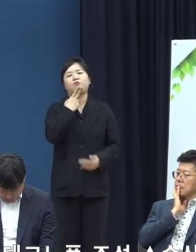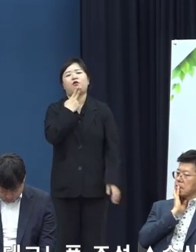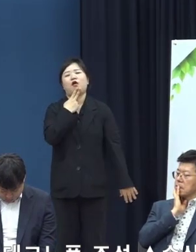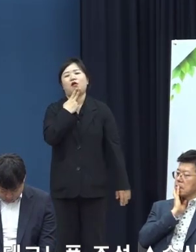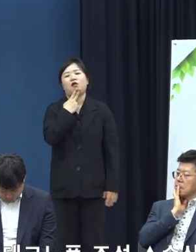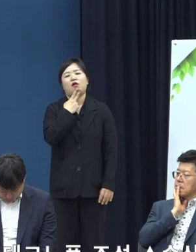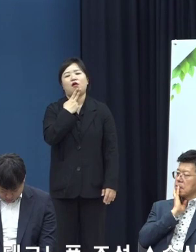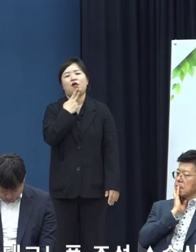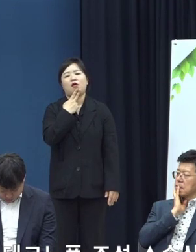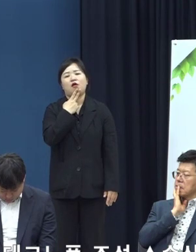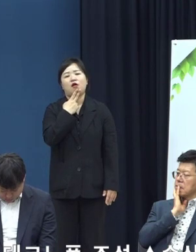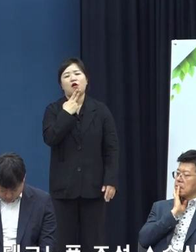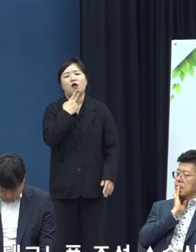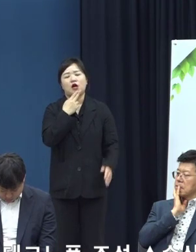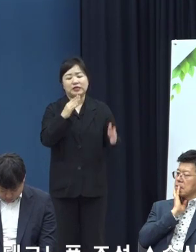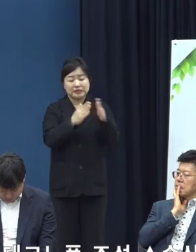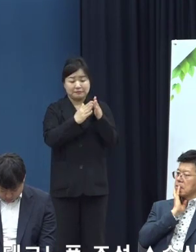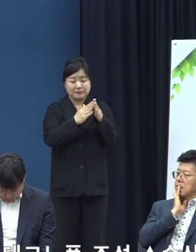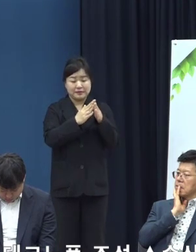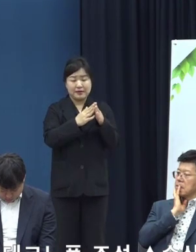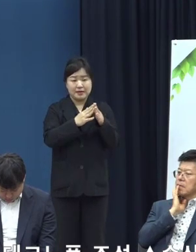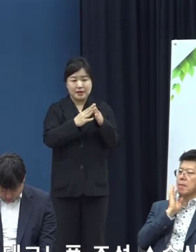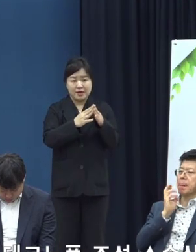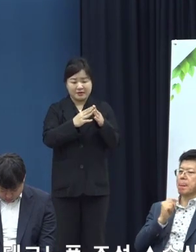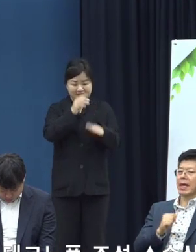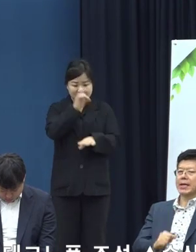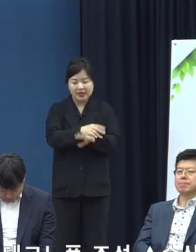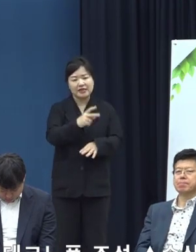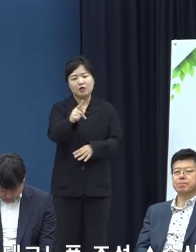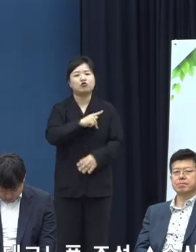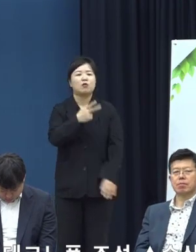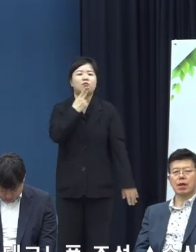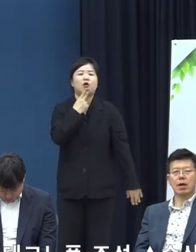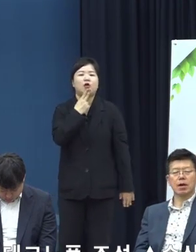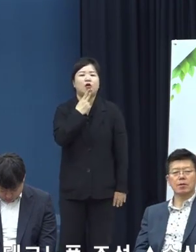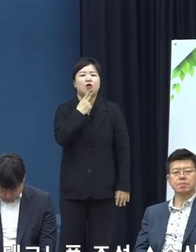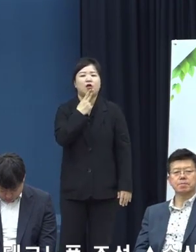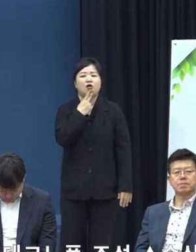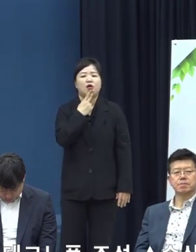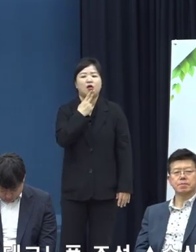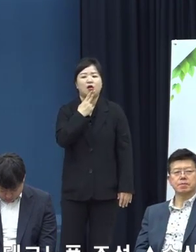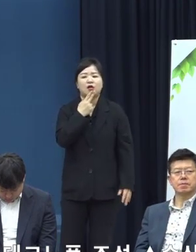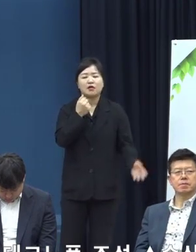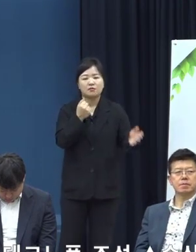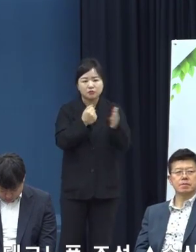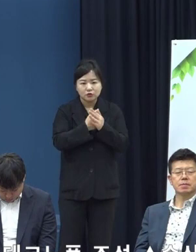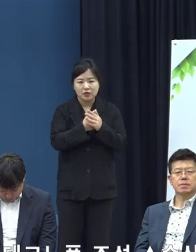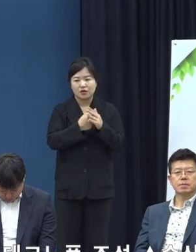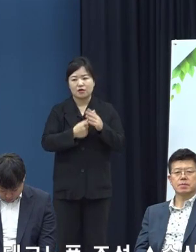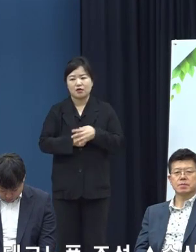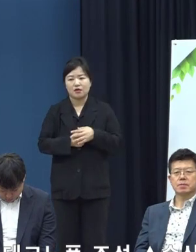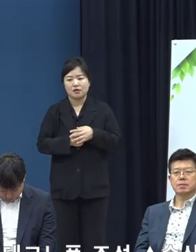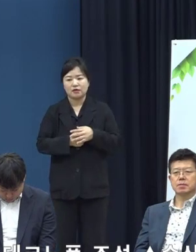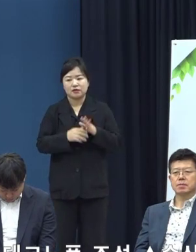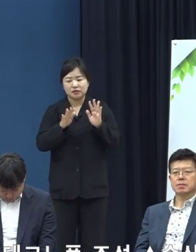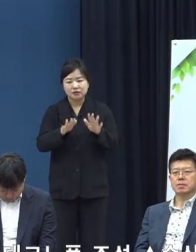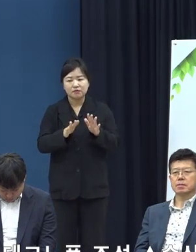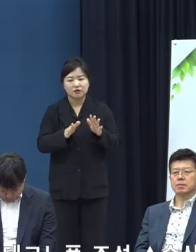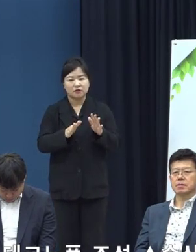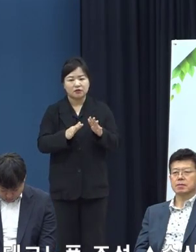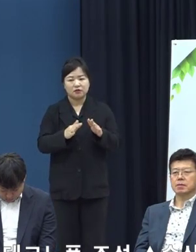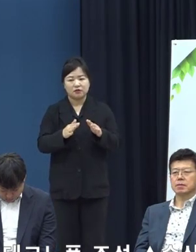이 오피스텔에. 그러다 보니까 우리 화성군도 선순환이 된다고 했잖아요. 전세 같은